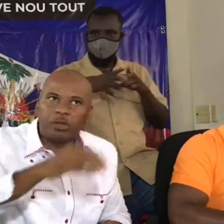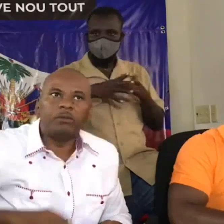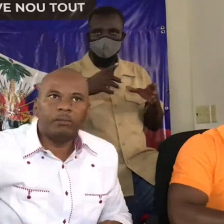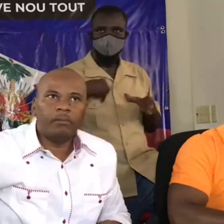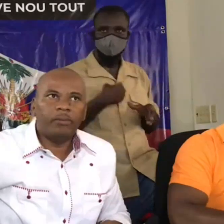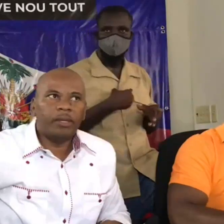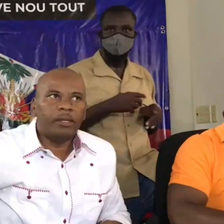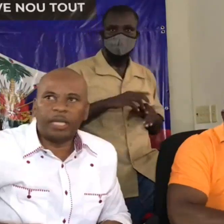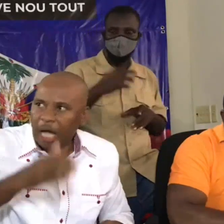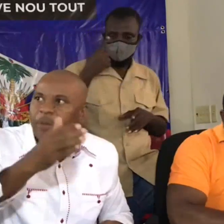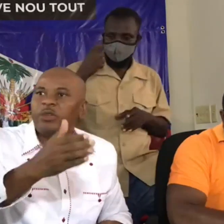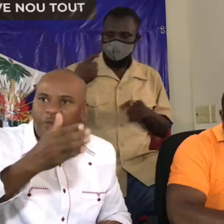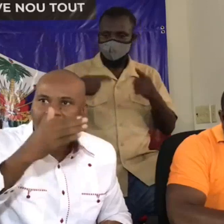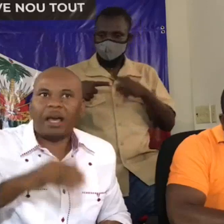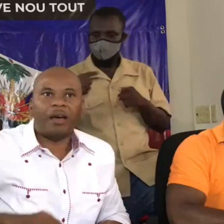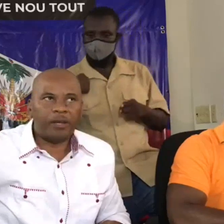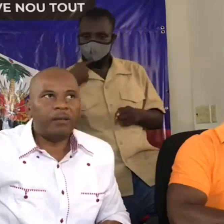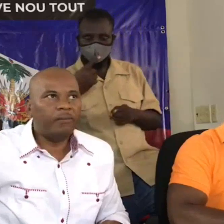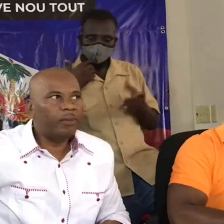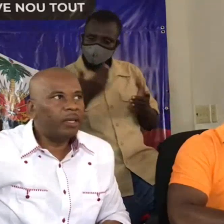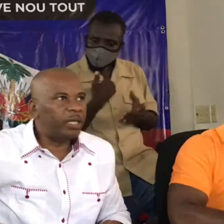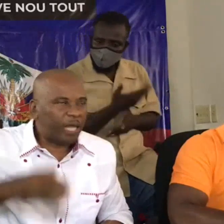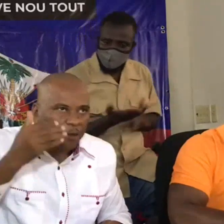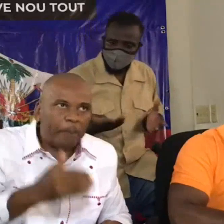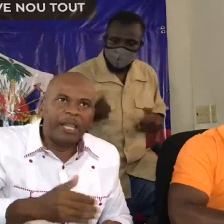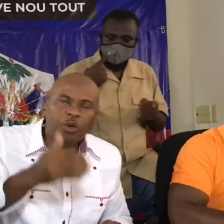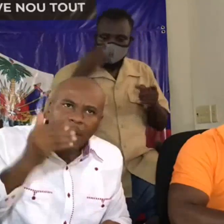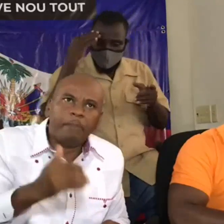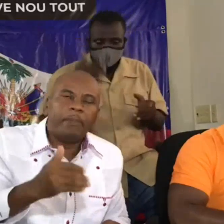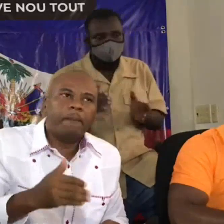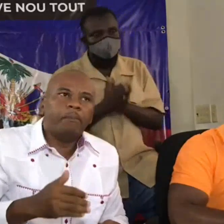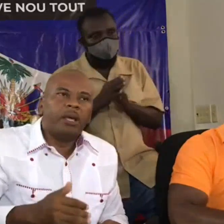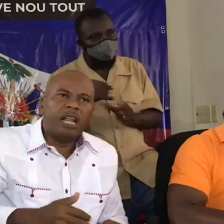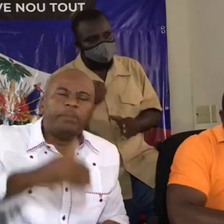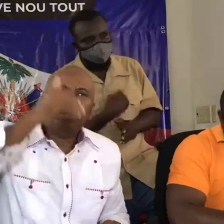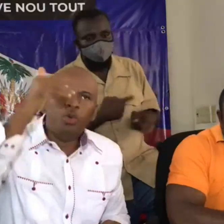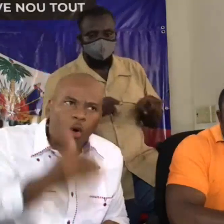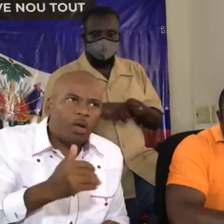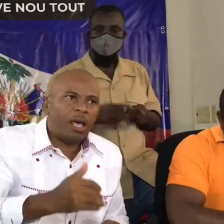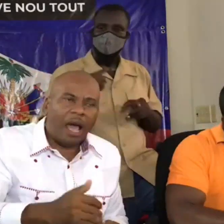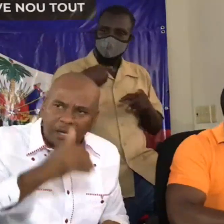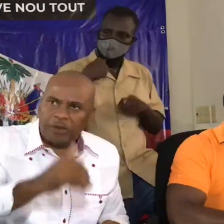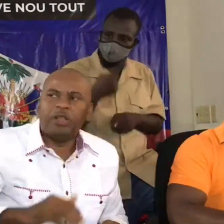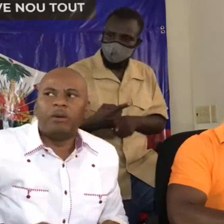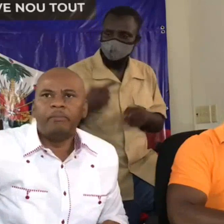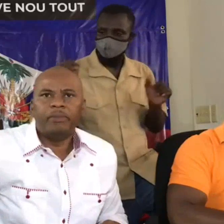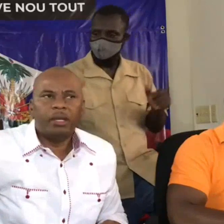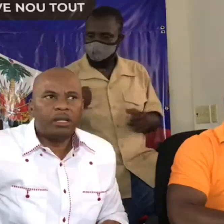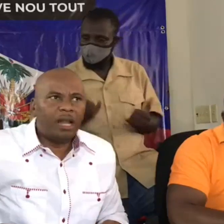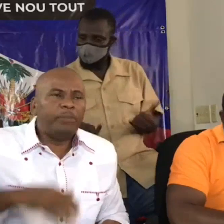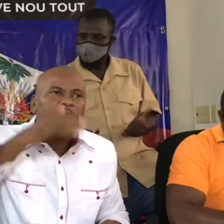faire élection. C'est ça qu'on a besoin de faire avec elle. Et c'est ça que fait pendant nous-mêmes. Nous avons dit non à